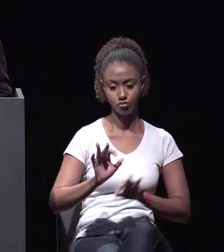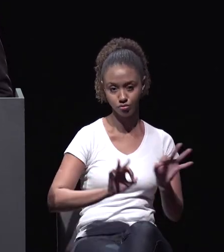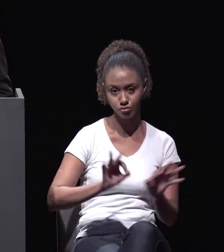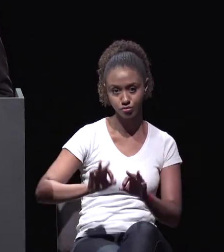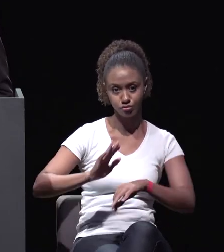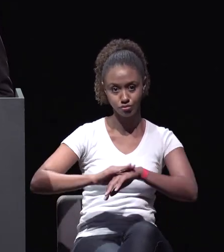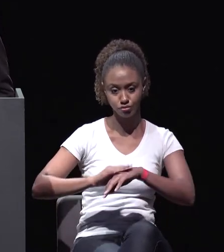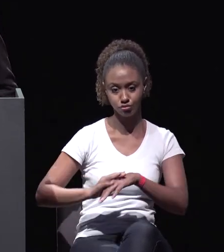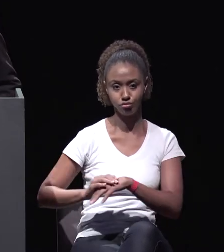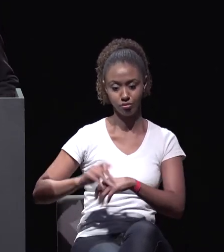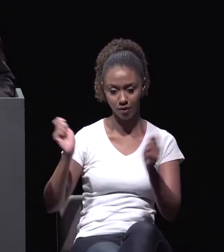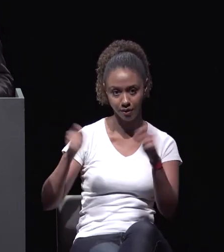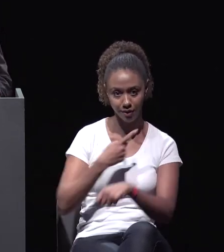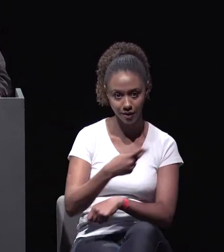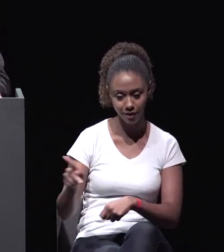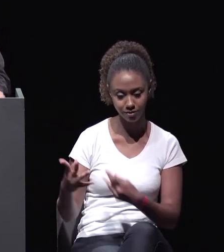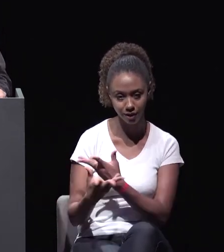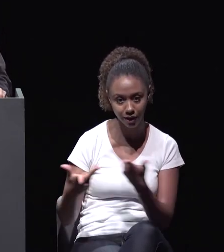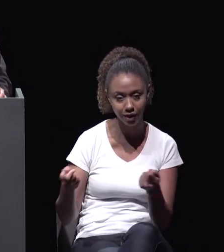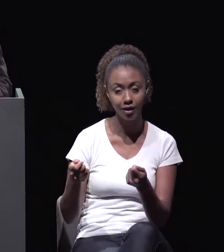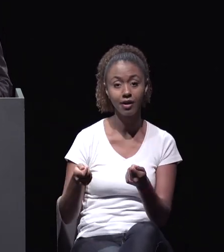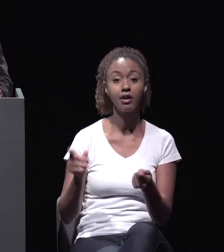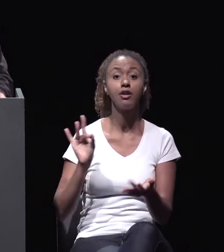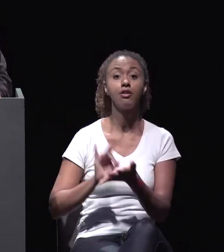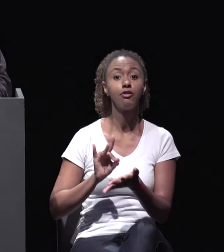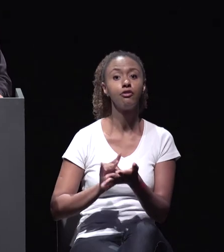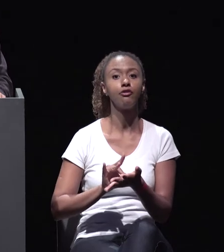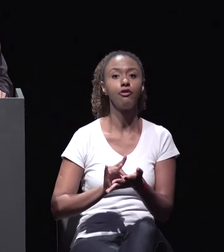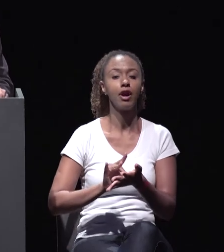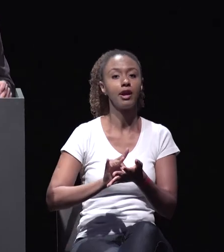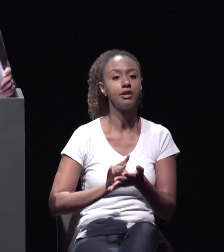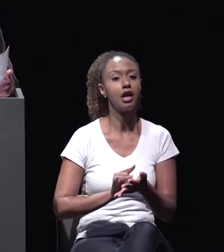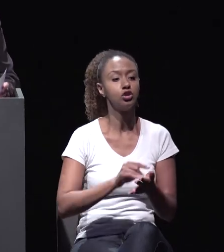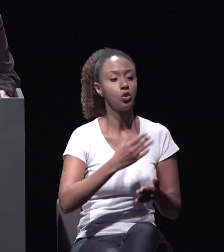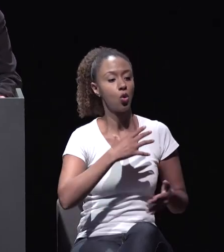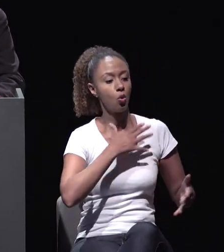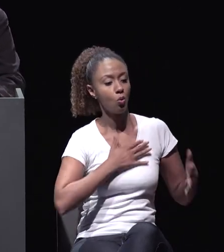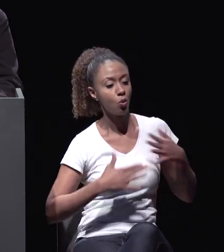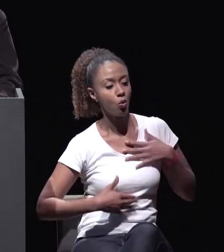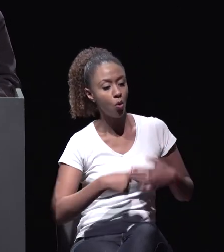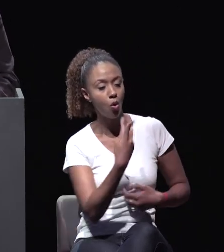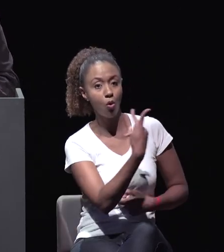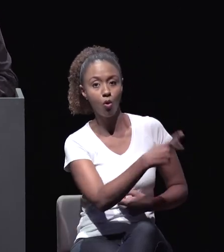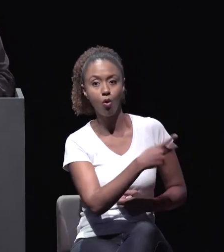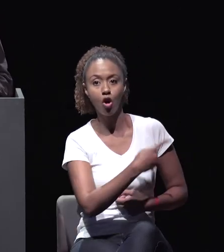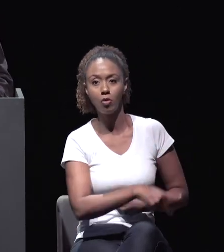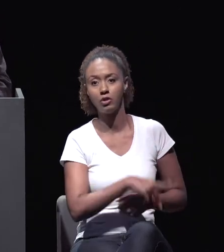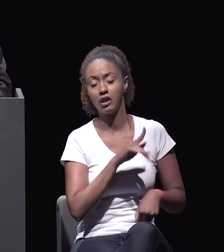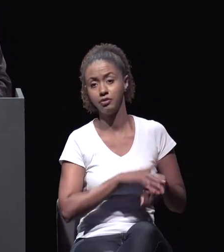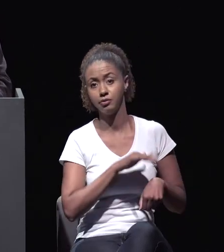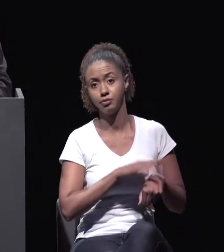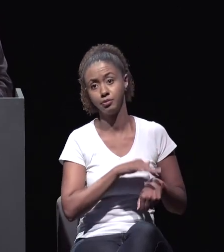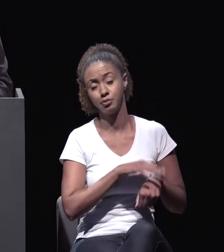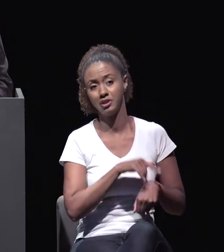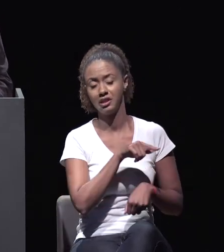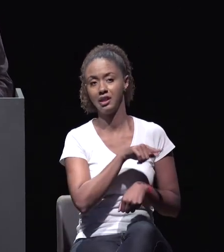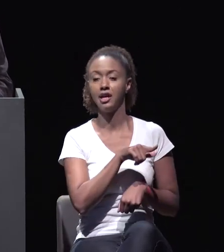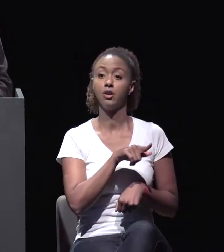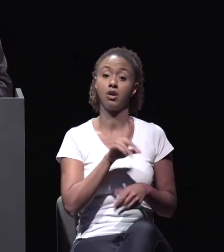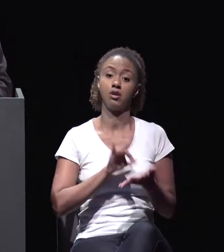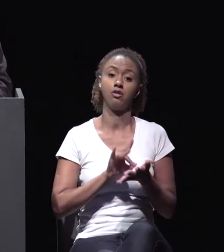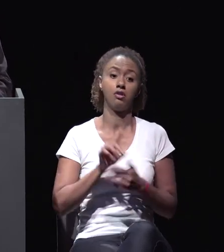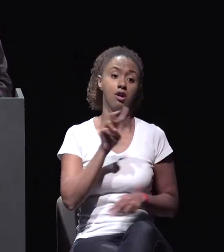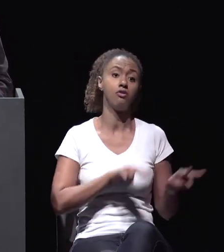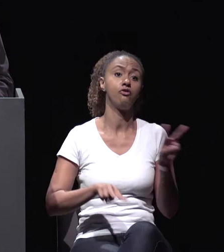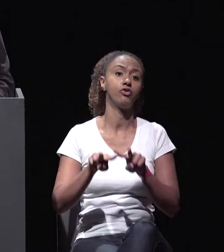copa capacidade produtiva está entretanto prisioneira de um corpo enfermo e essa é um pouco esse é um pouco o panorama